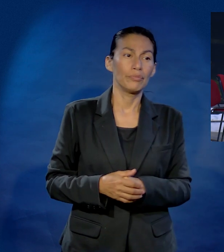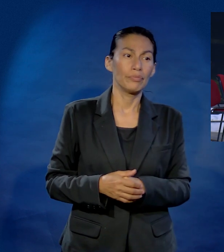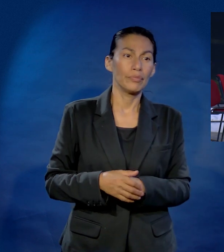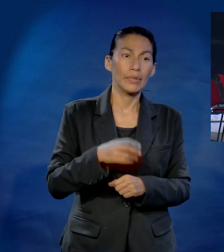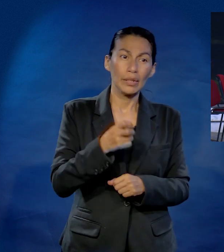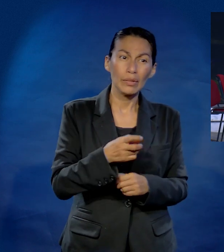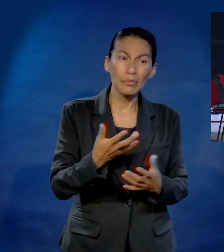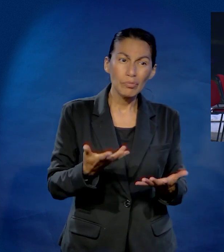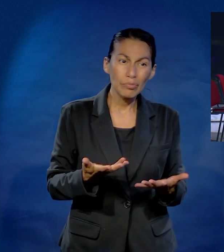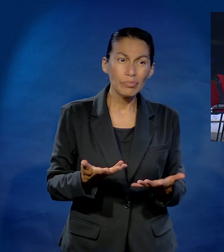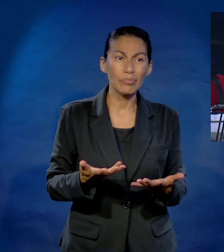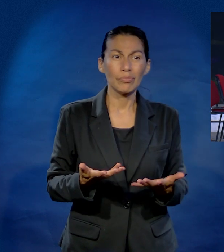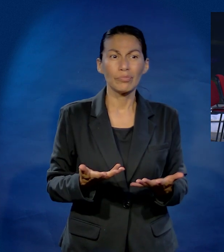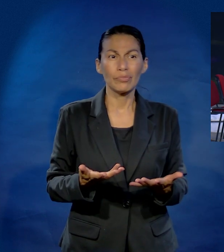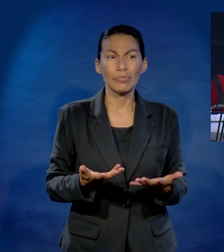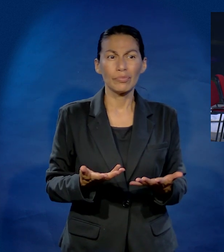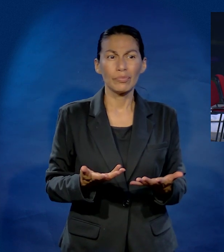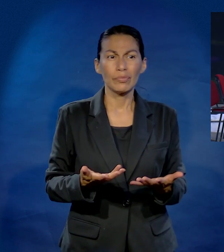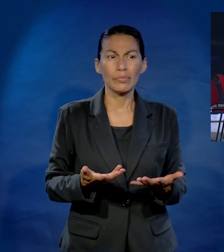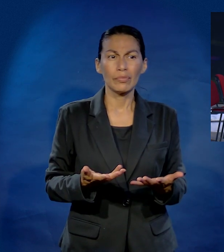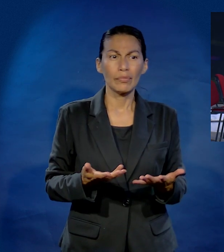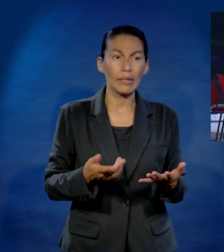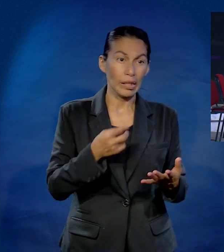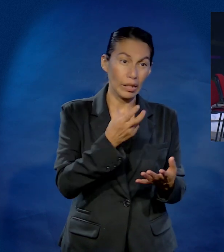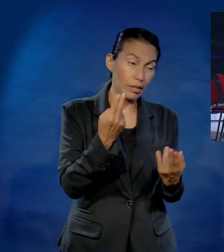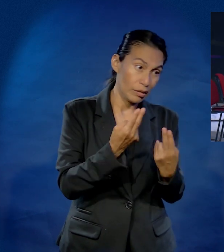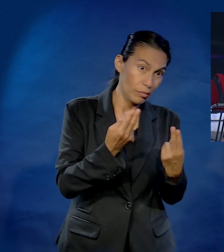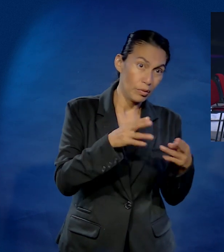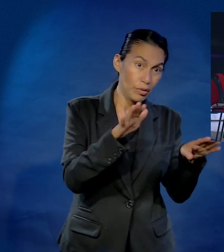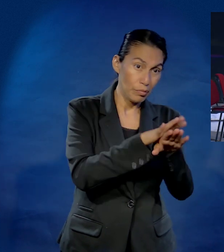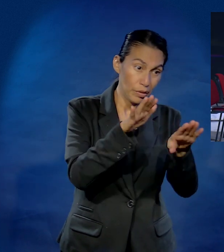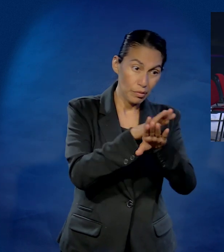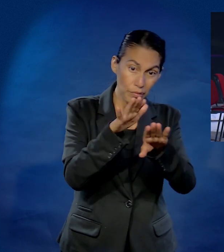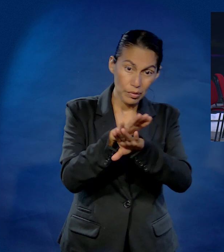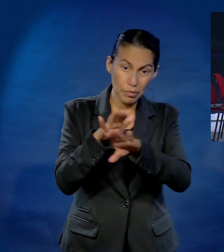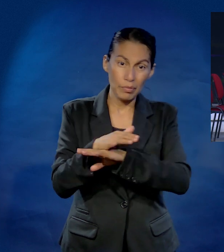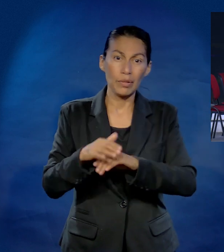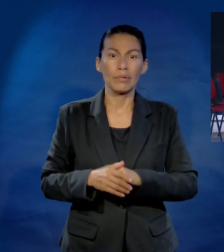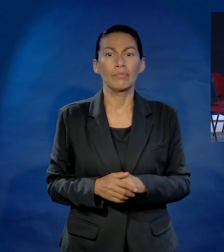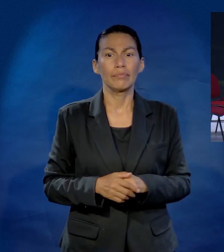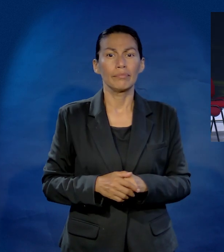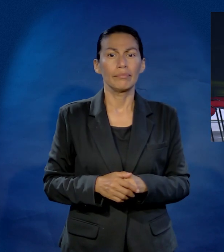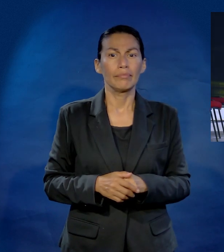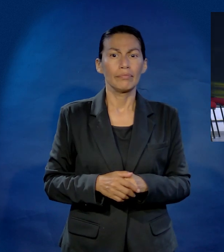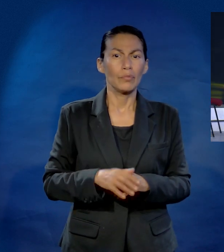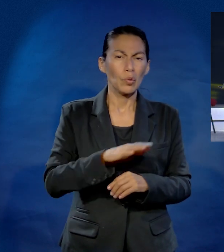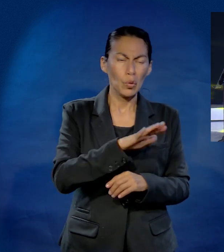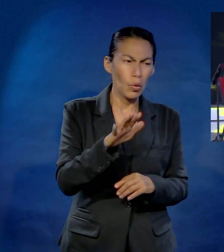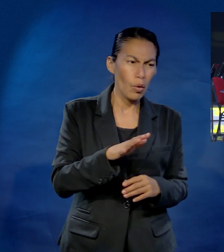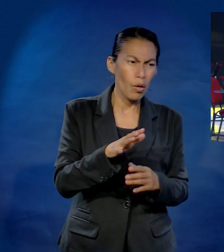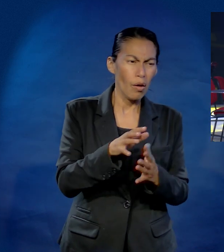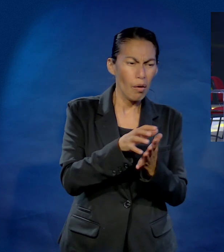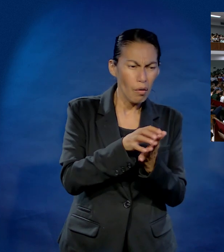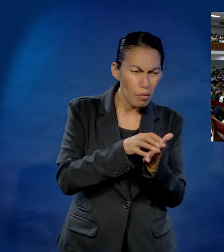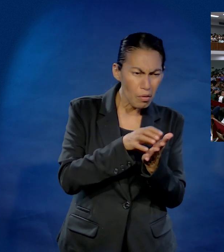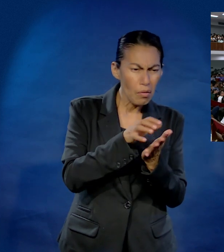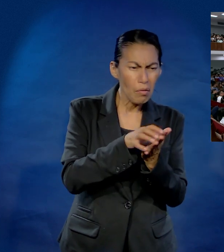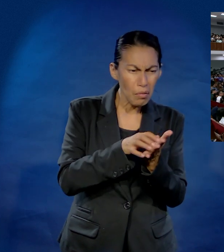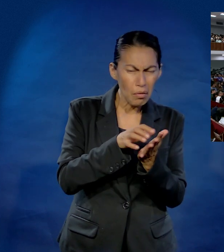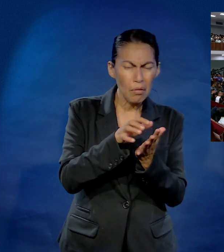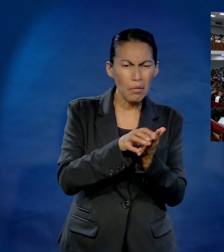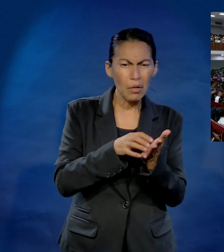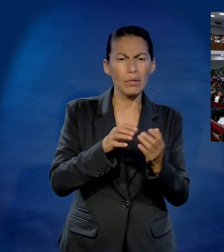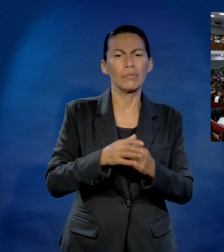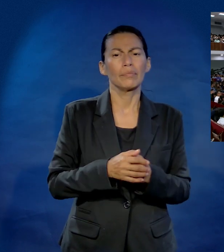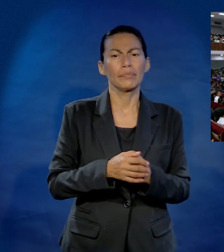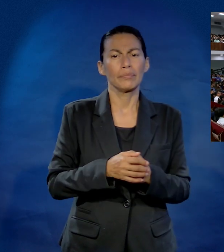para adelante con el tema de cambiar el techo de la iglesia. La iglesia de Ciudad Mante, quien la conoce, tiene más de 50 años. El techo